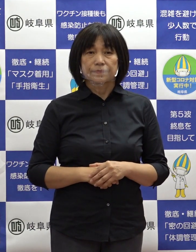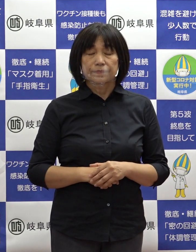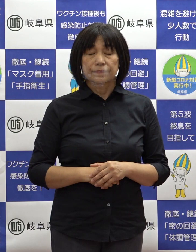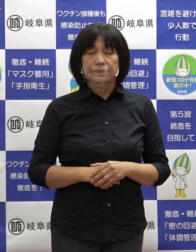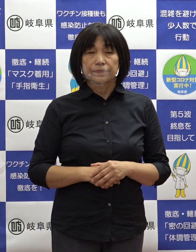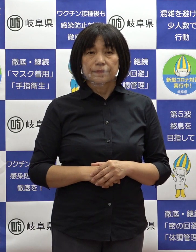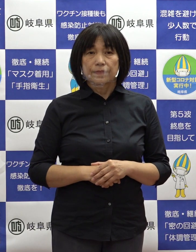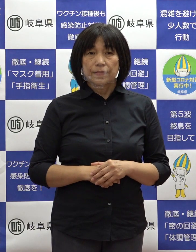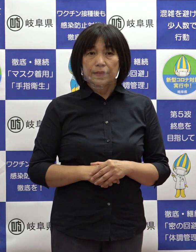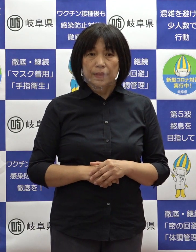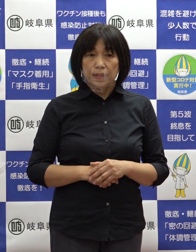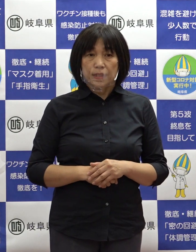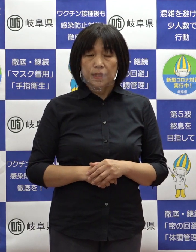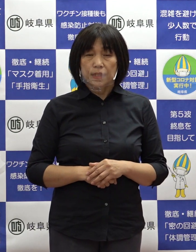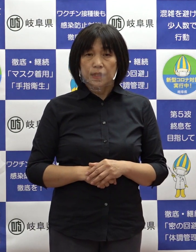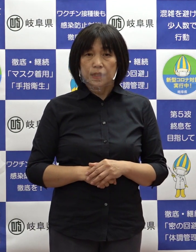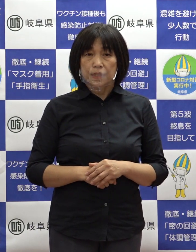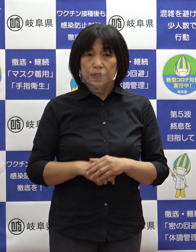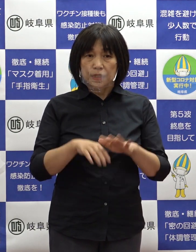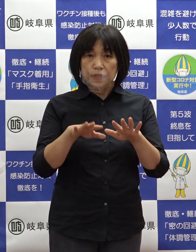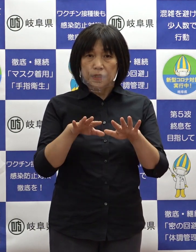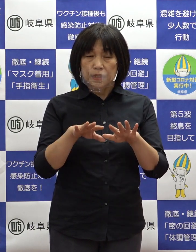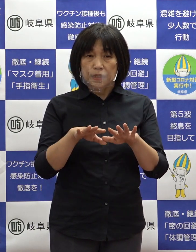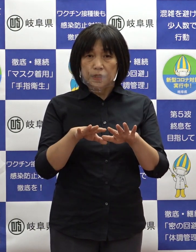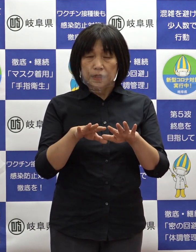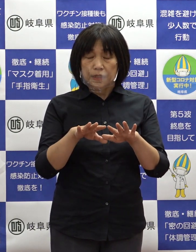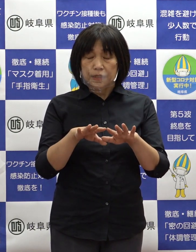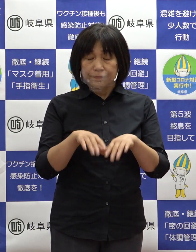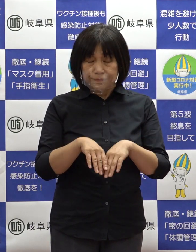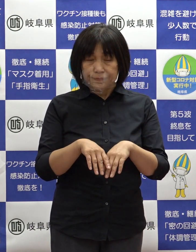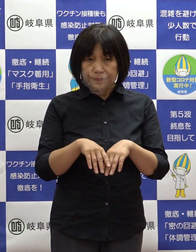今やってる理解で補正予算を出して、 はい、